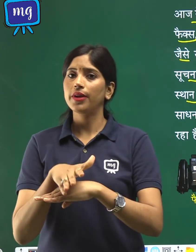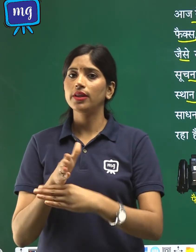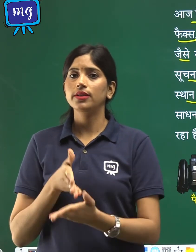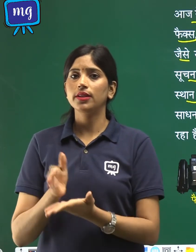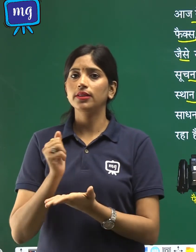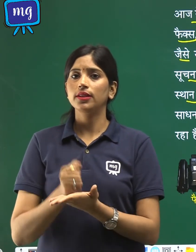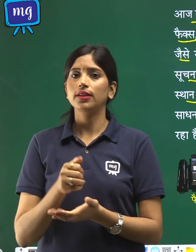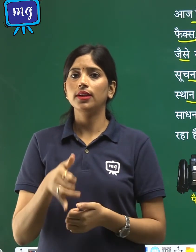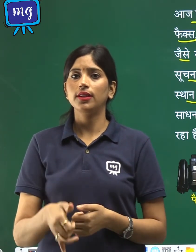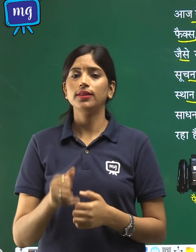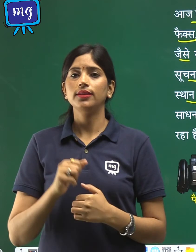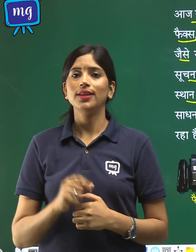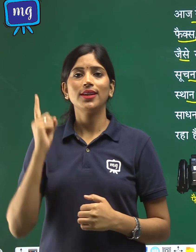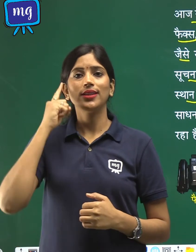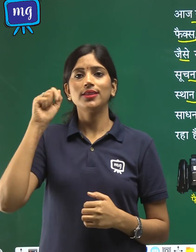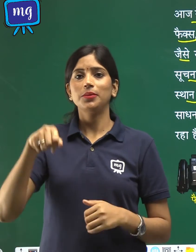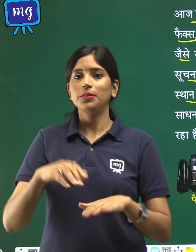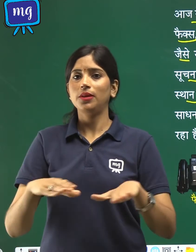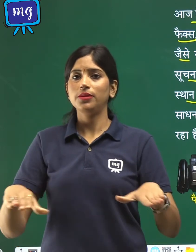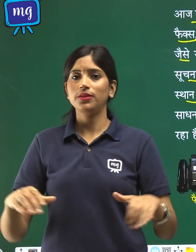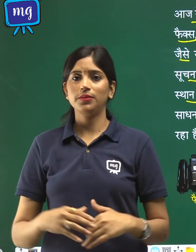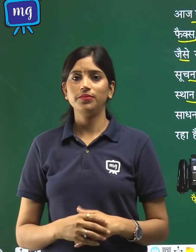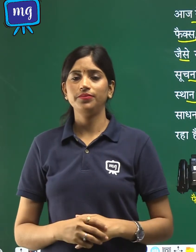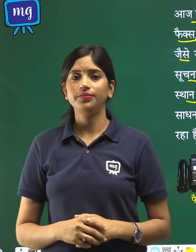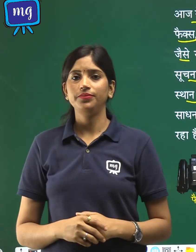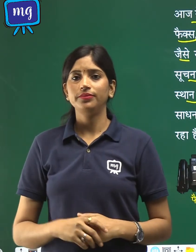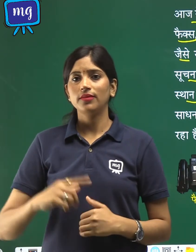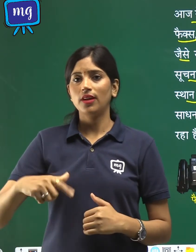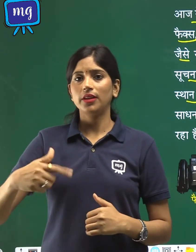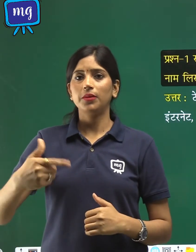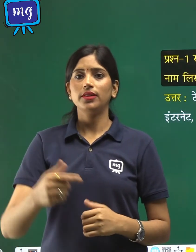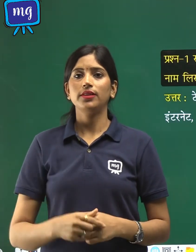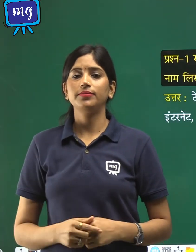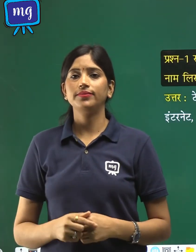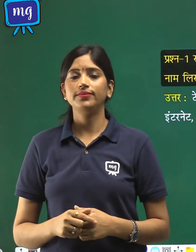हैं। समझ में आए बच्चों? आगे बढ़ते हैं।